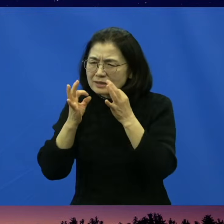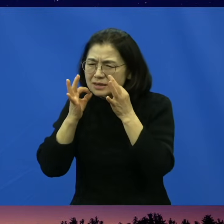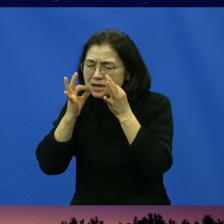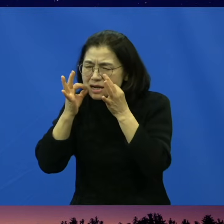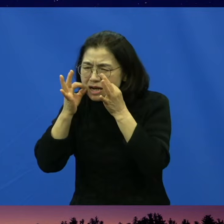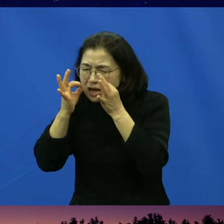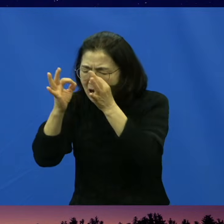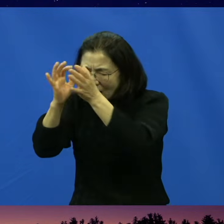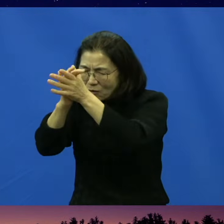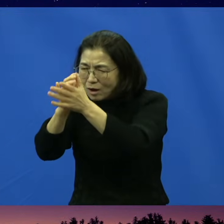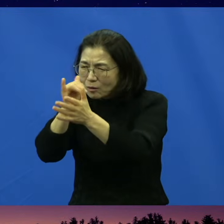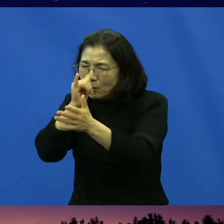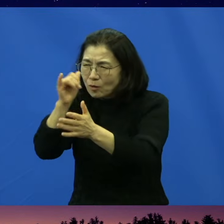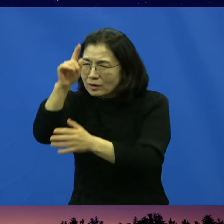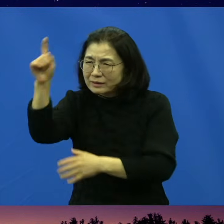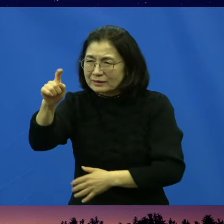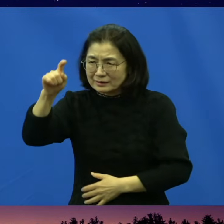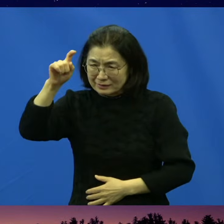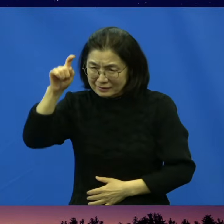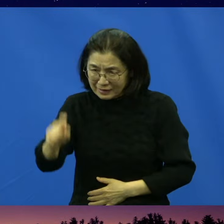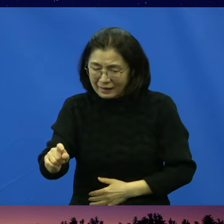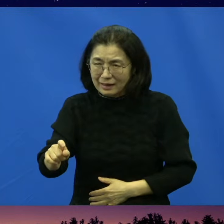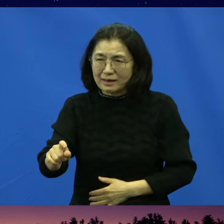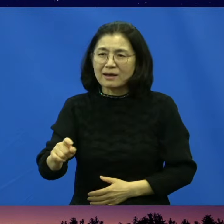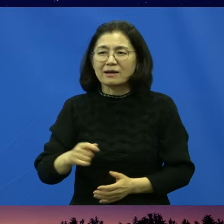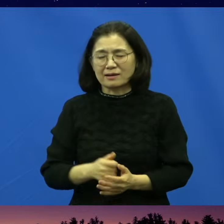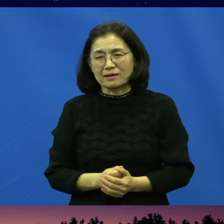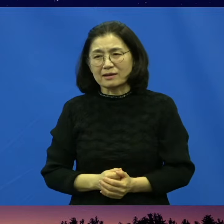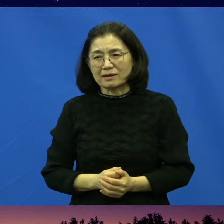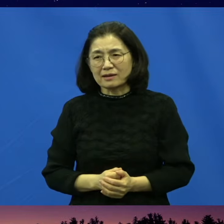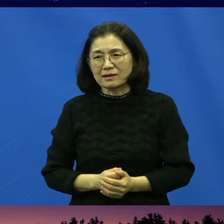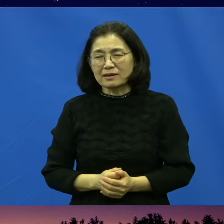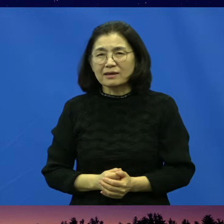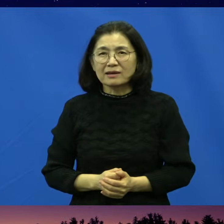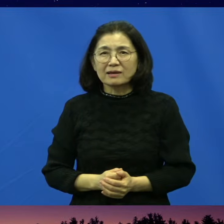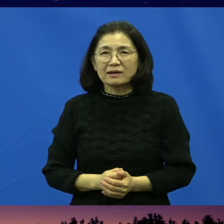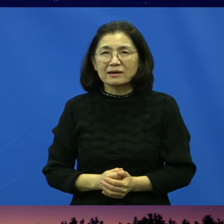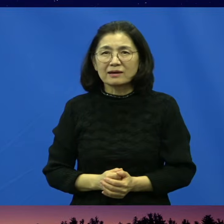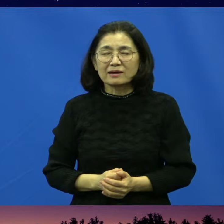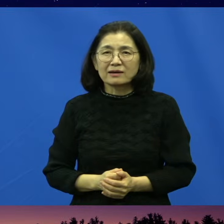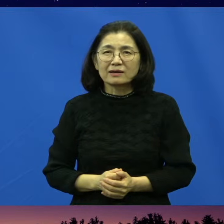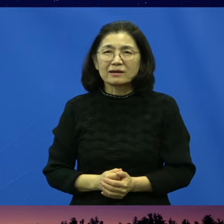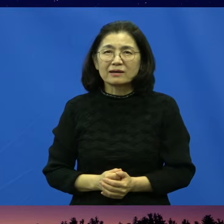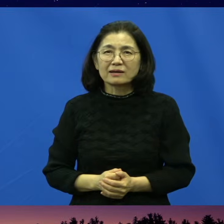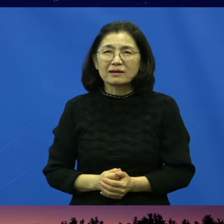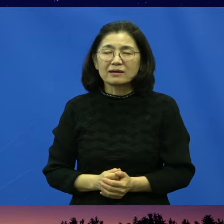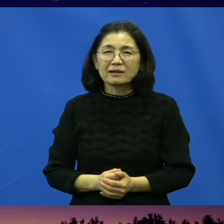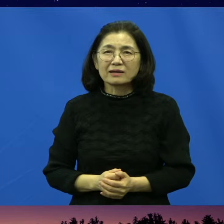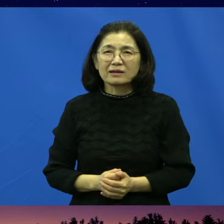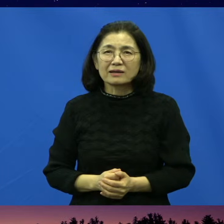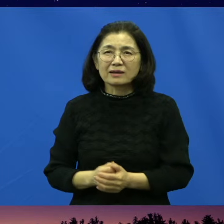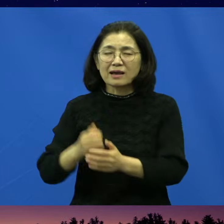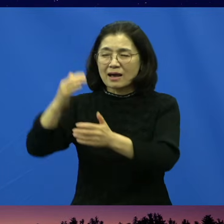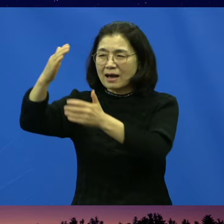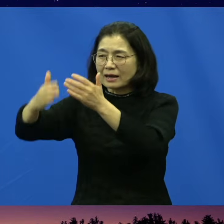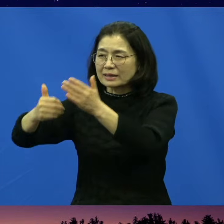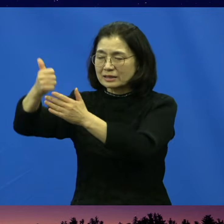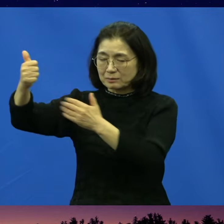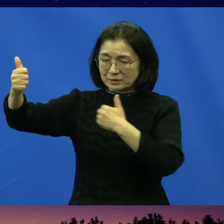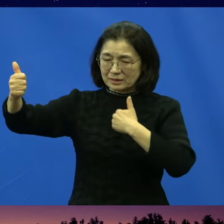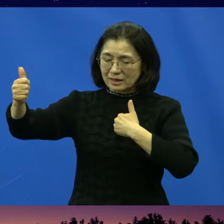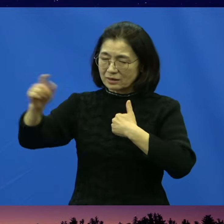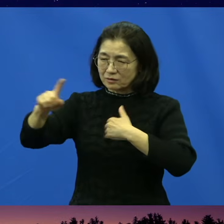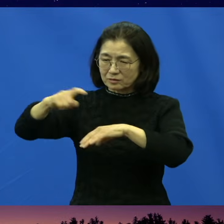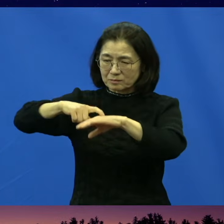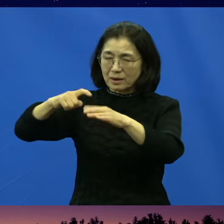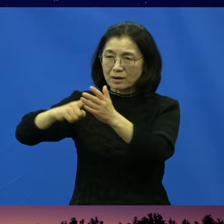그 대상이 어떤 분인가? 그분이 나를 향하여서 어떤 마음을 가지고 있는가?